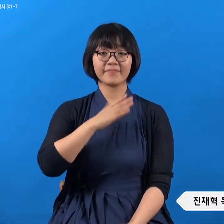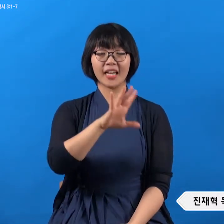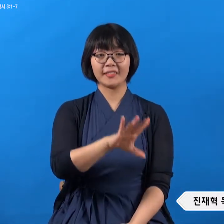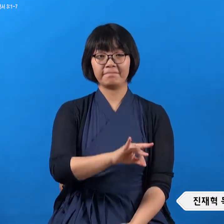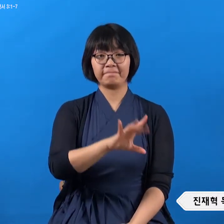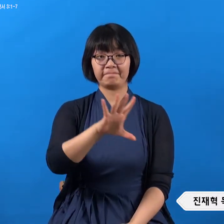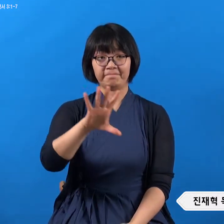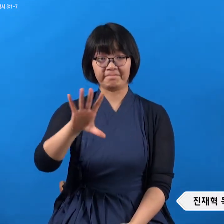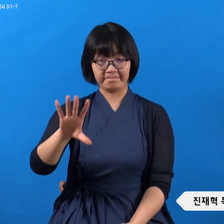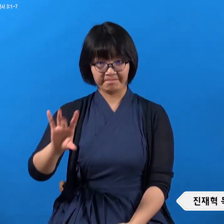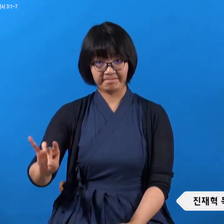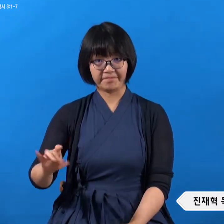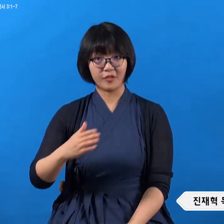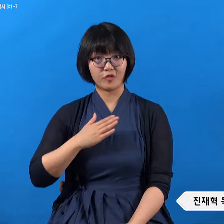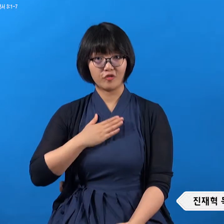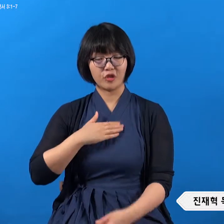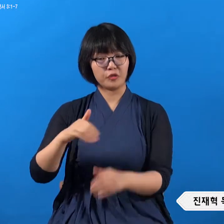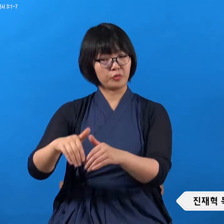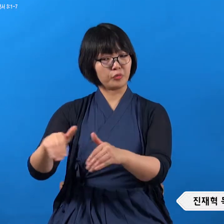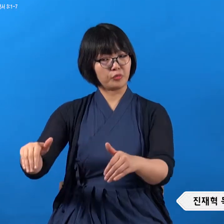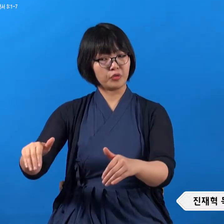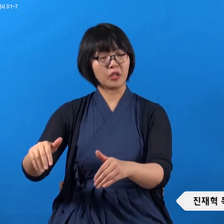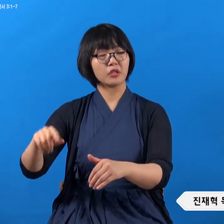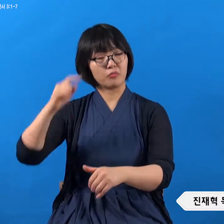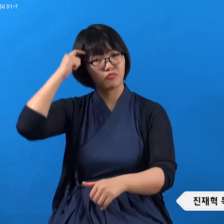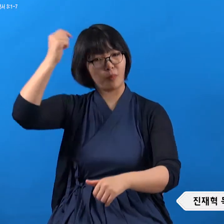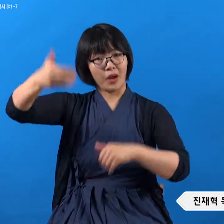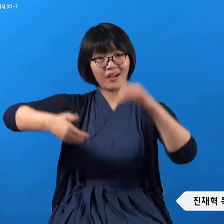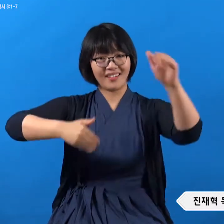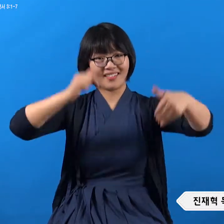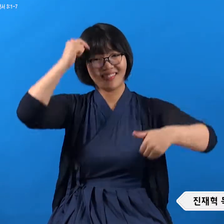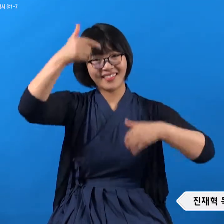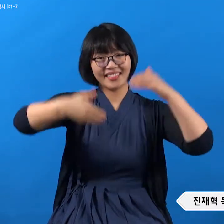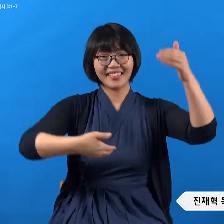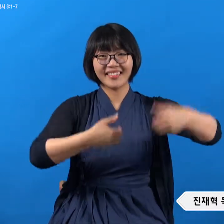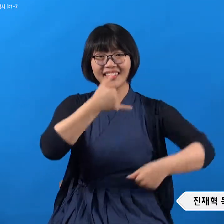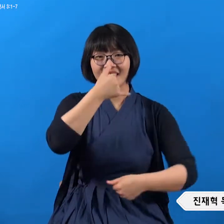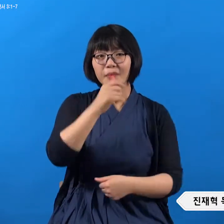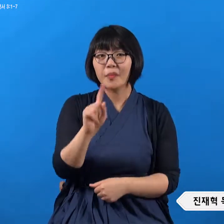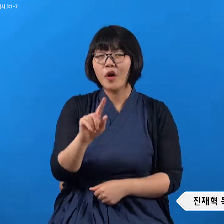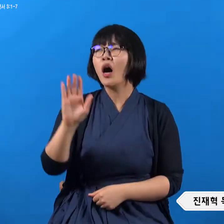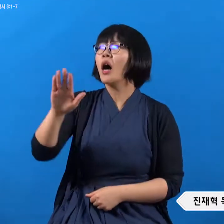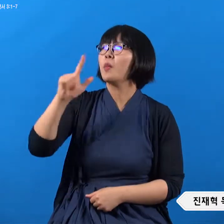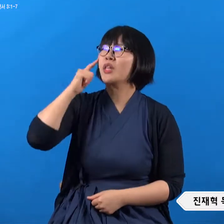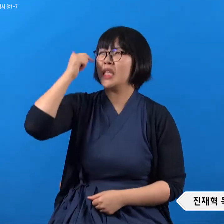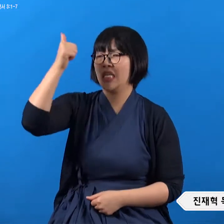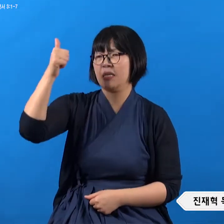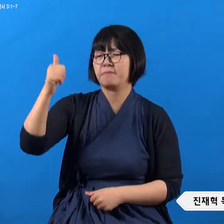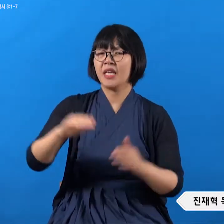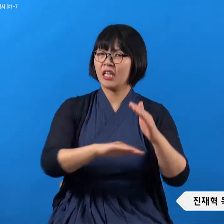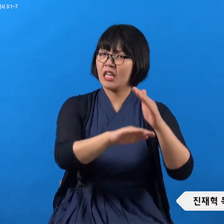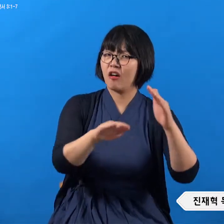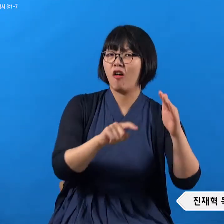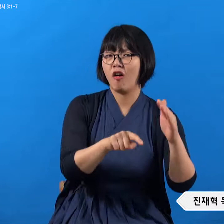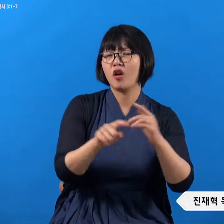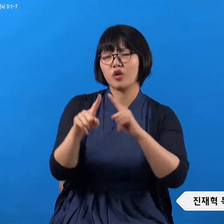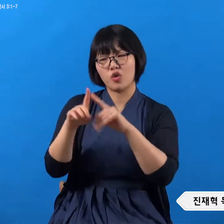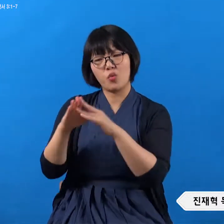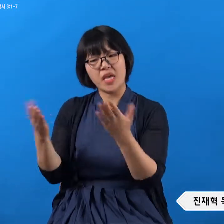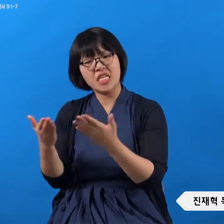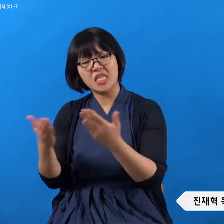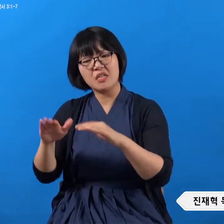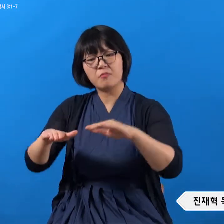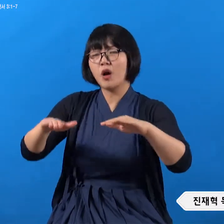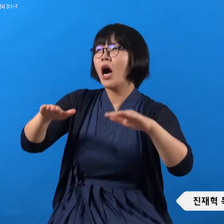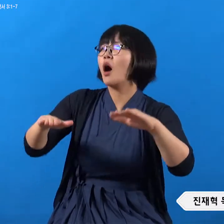종종 우리 교육자들에게 받는 질문 중에 하나가 사역과 가정을 어떻게 밸런스를 맞추냐